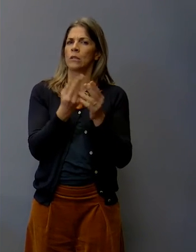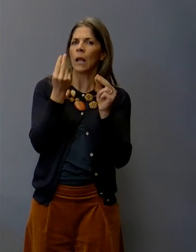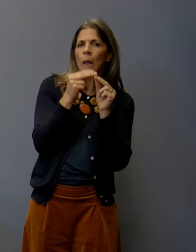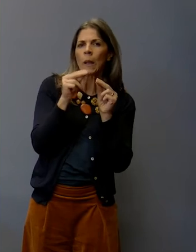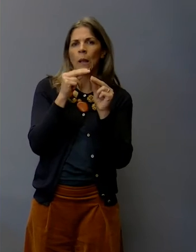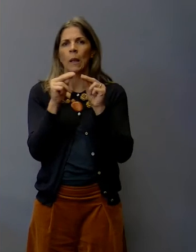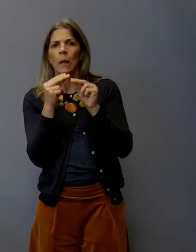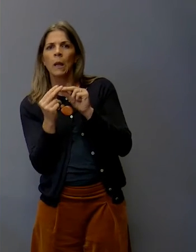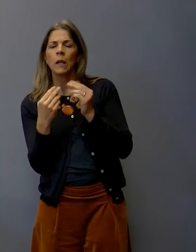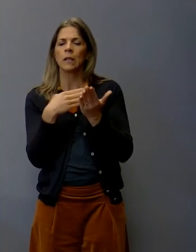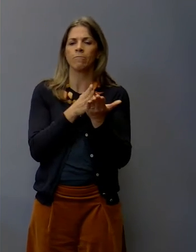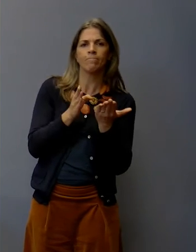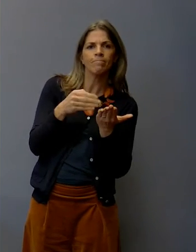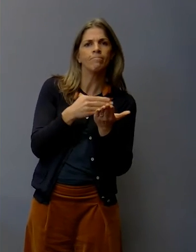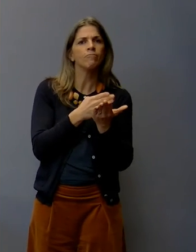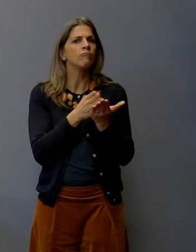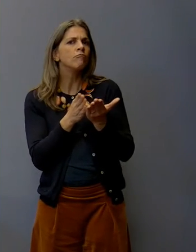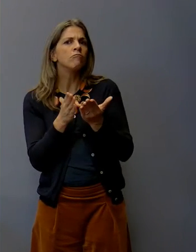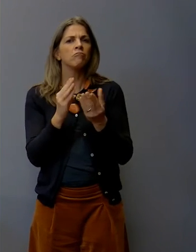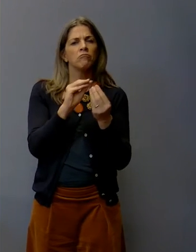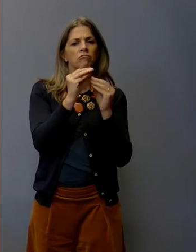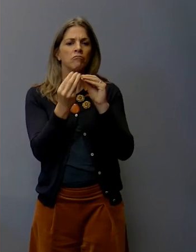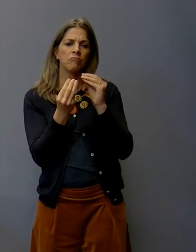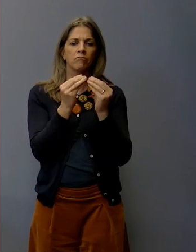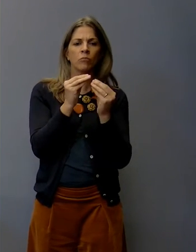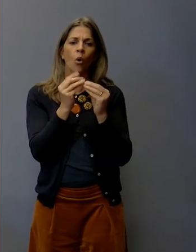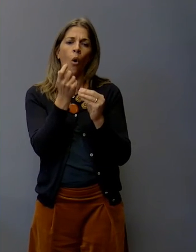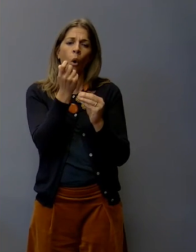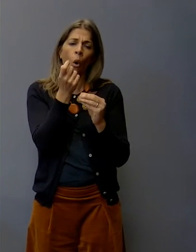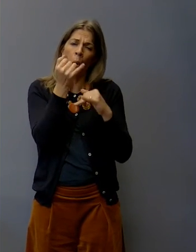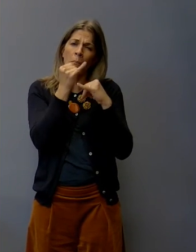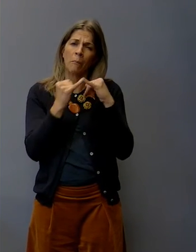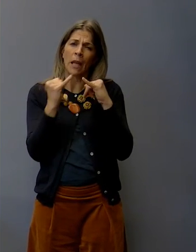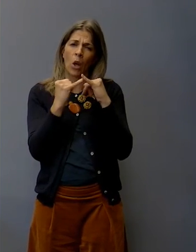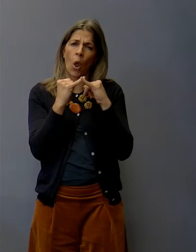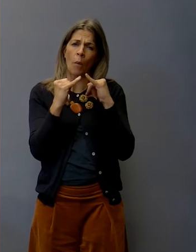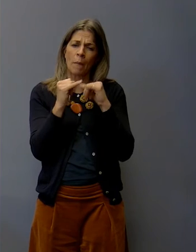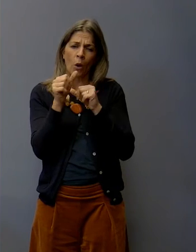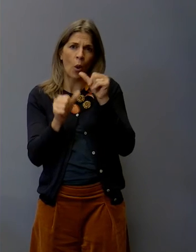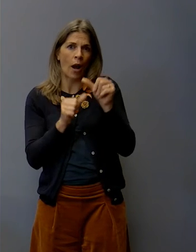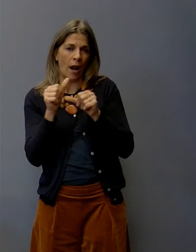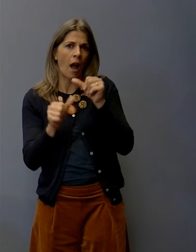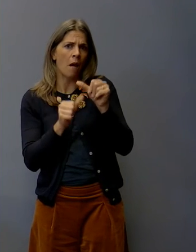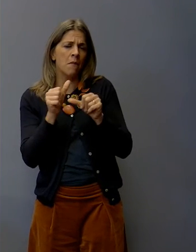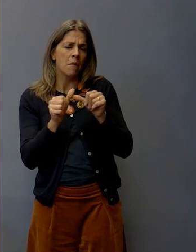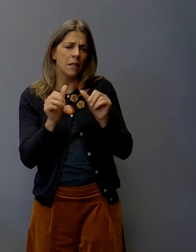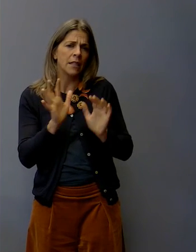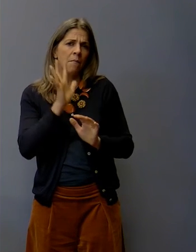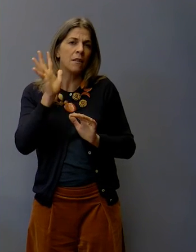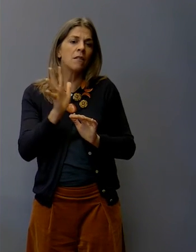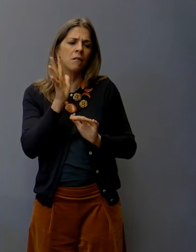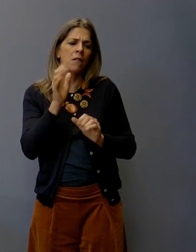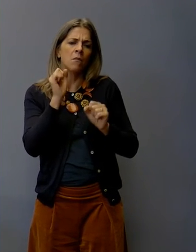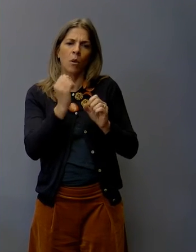o parziali cambiamenti che mi sembravano utili ed interessanti a completare o